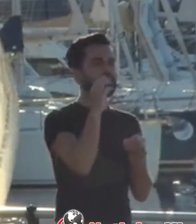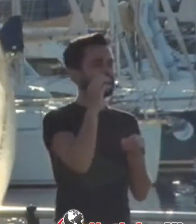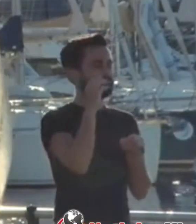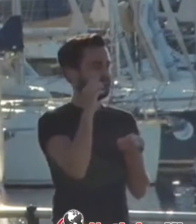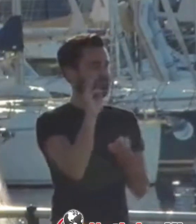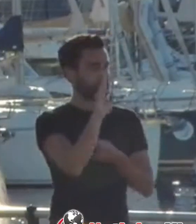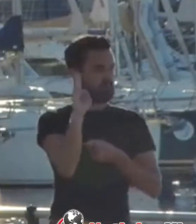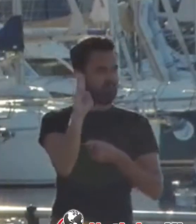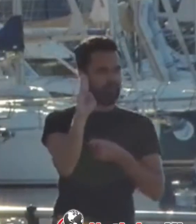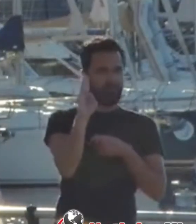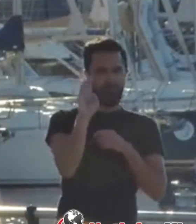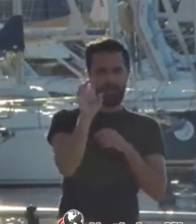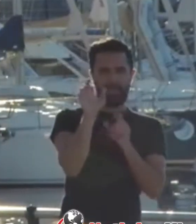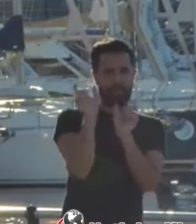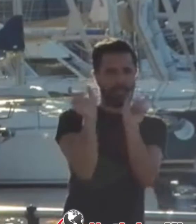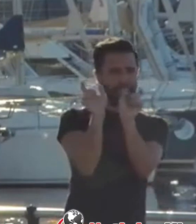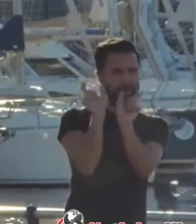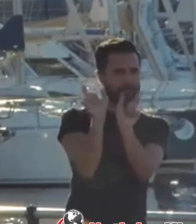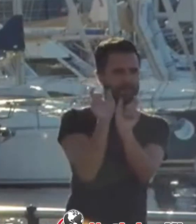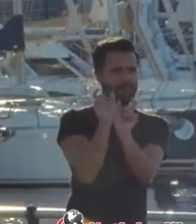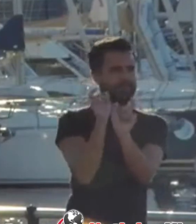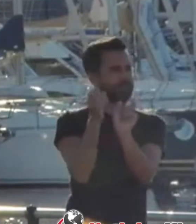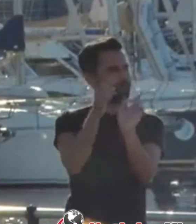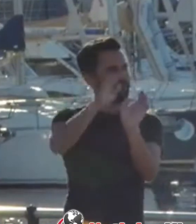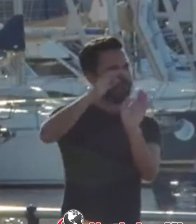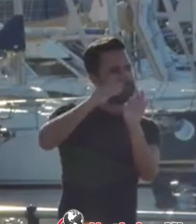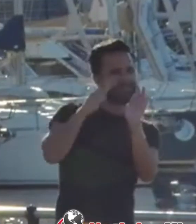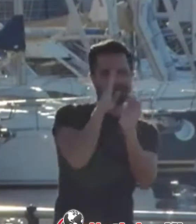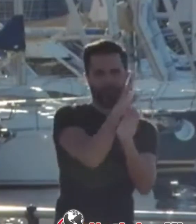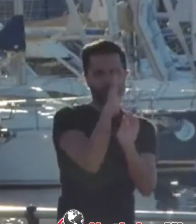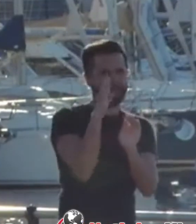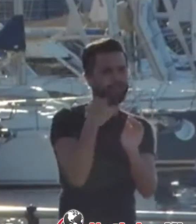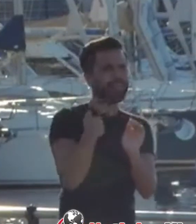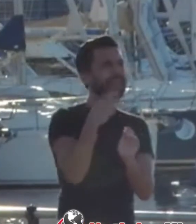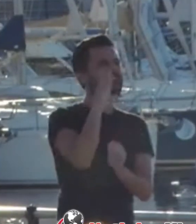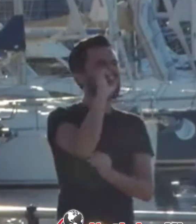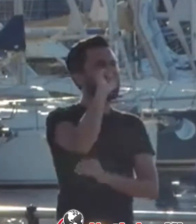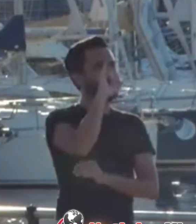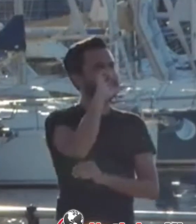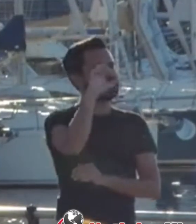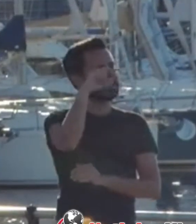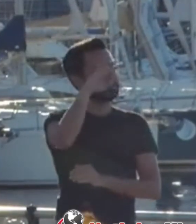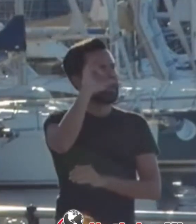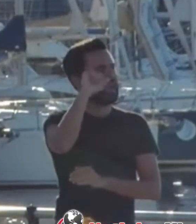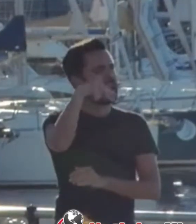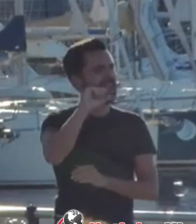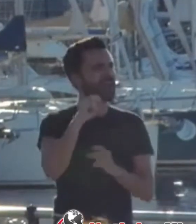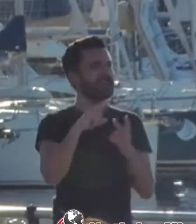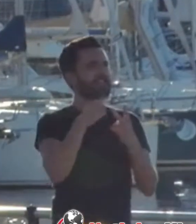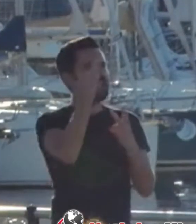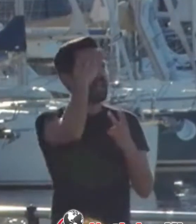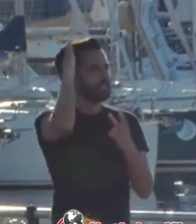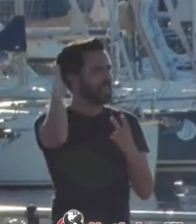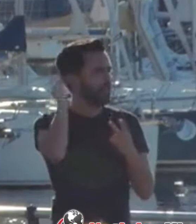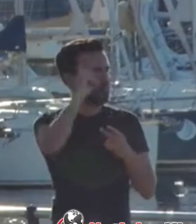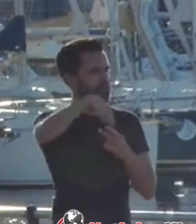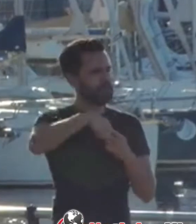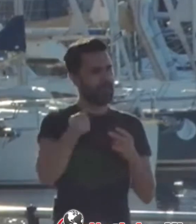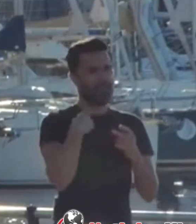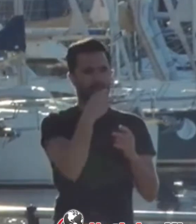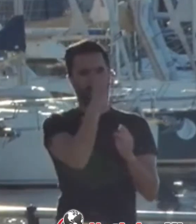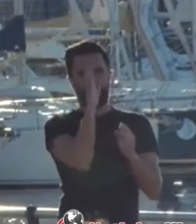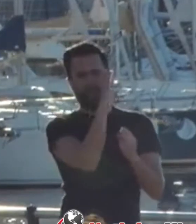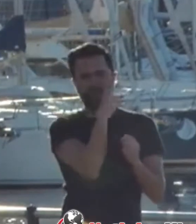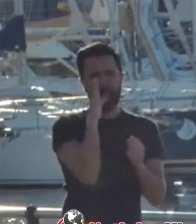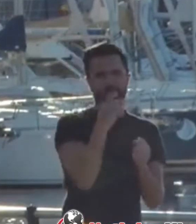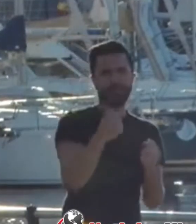a Cayetana e casi esconde a Casado. Creo que hoxe estuvo por aquí nunha batea. E dicen, que casualidade,